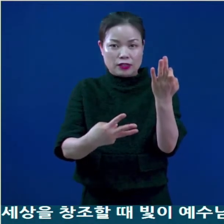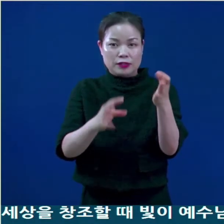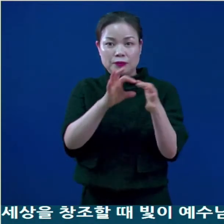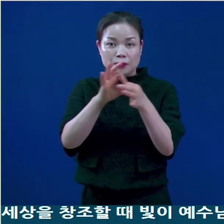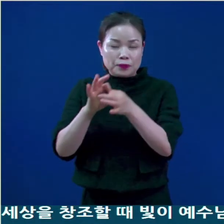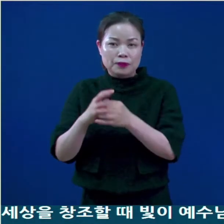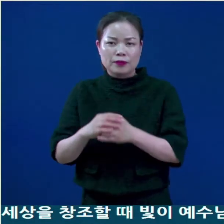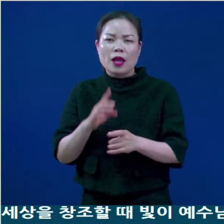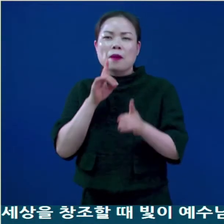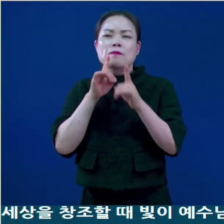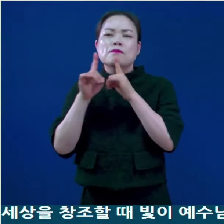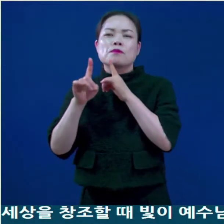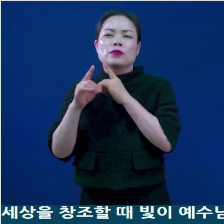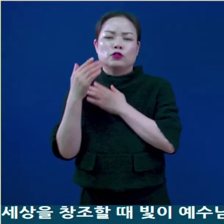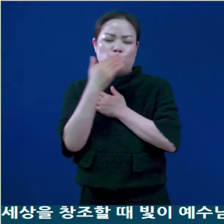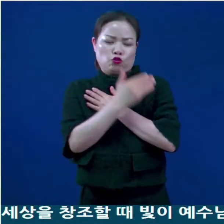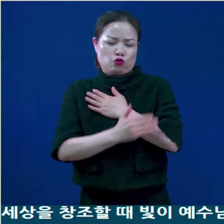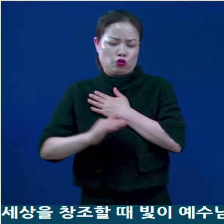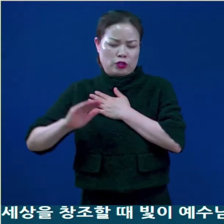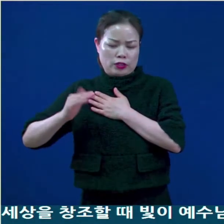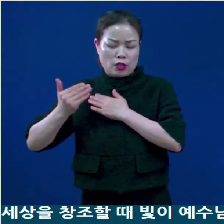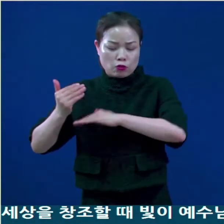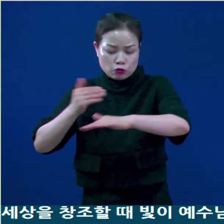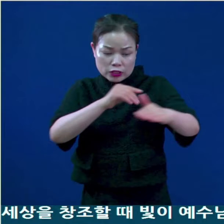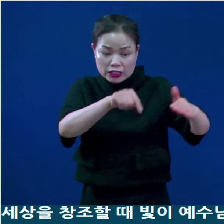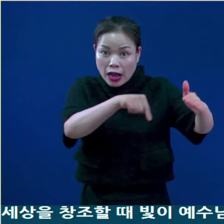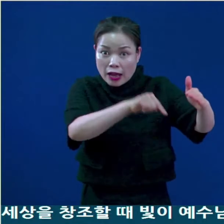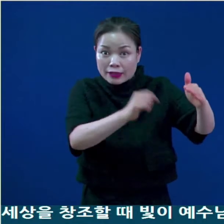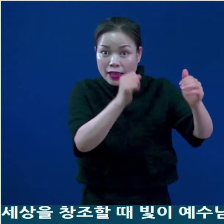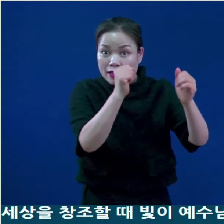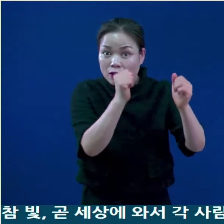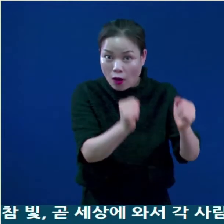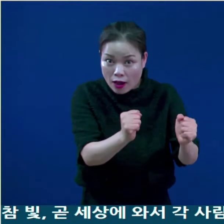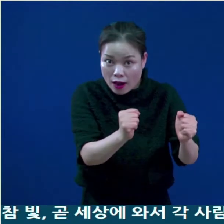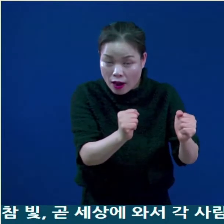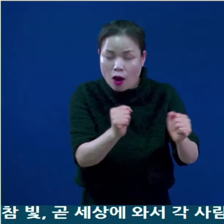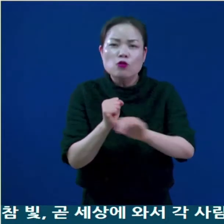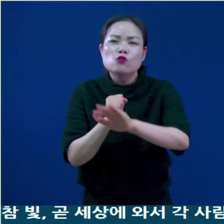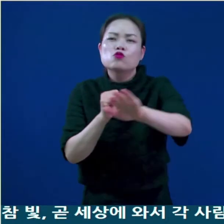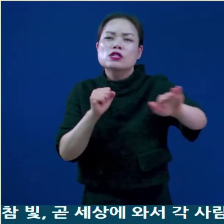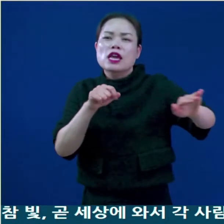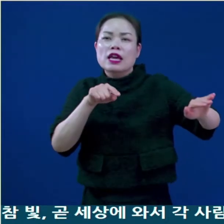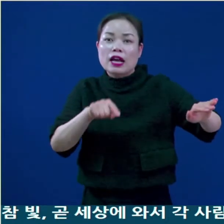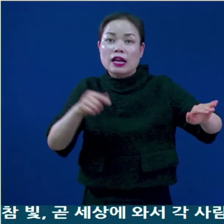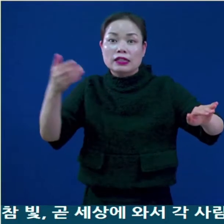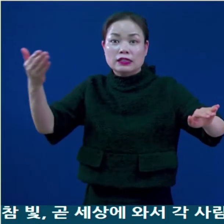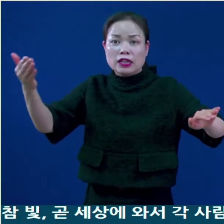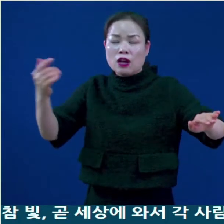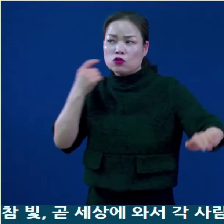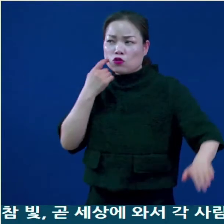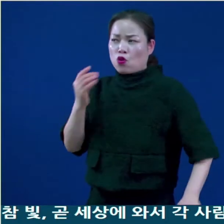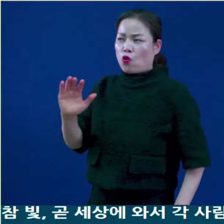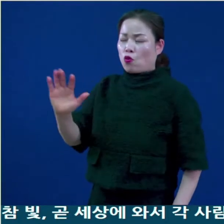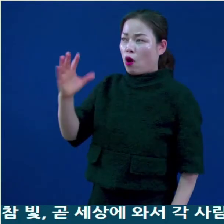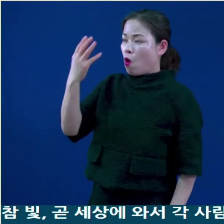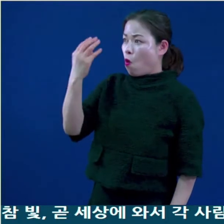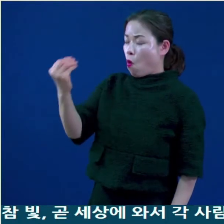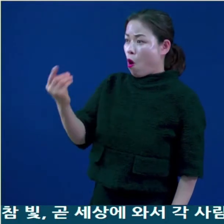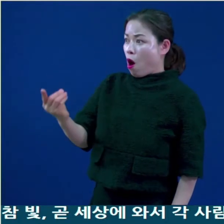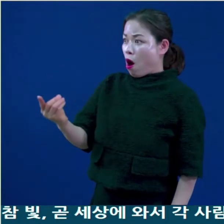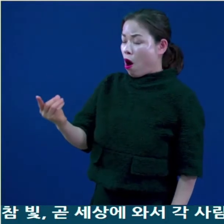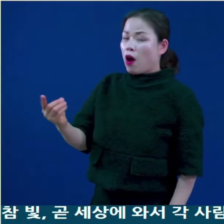연결하십시다. 말씀이 육신이 되어 우리 가운데 거하심에 우리가 그의 영광을